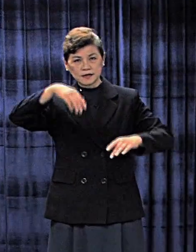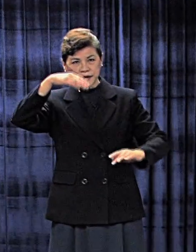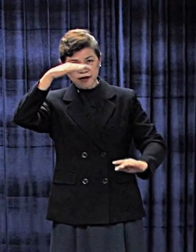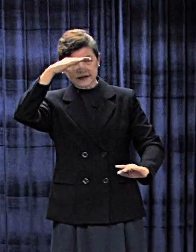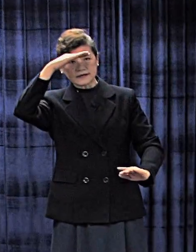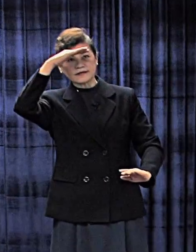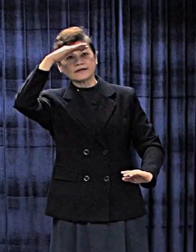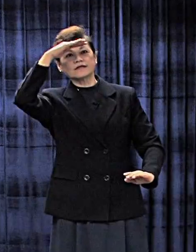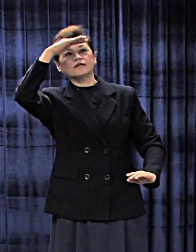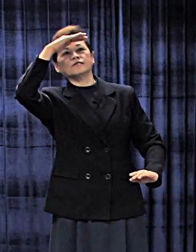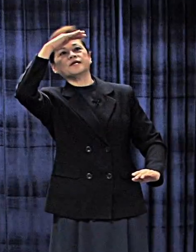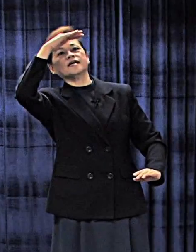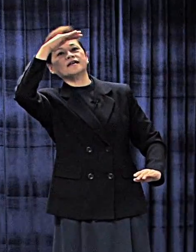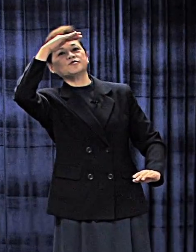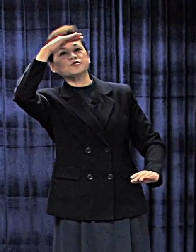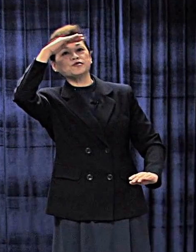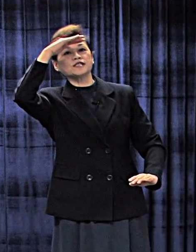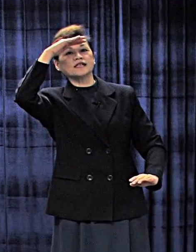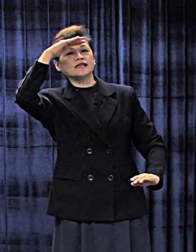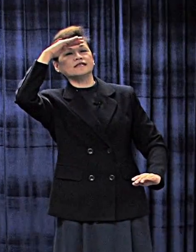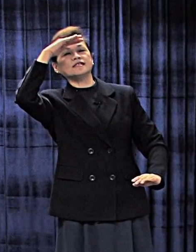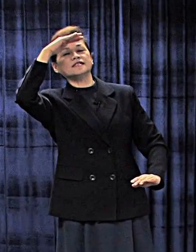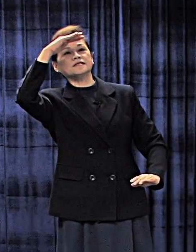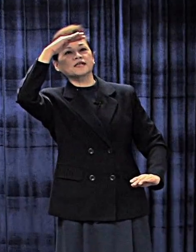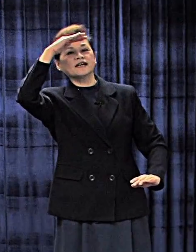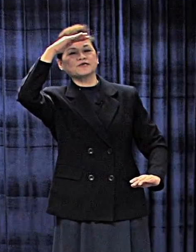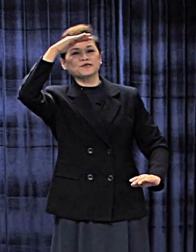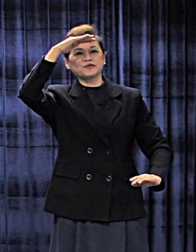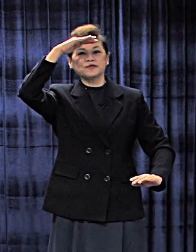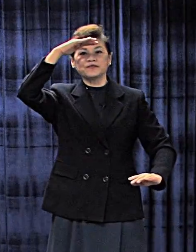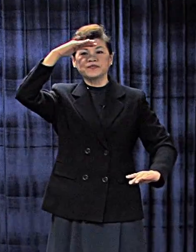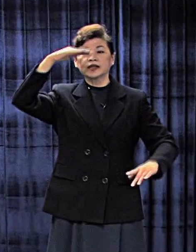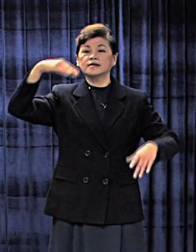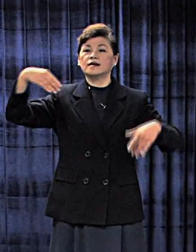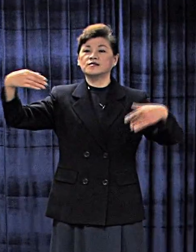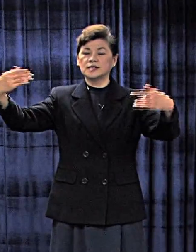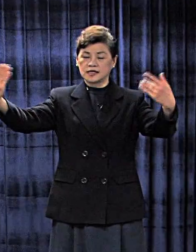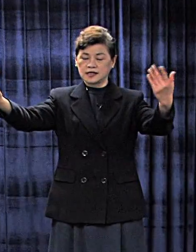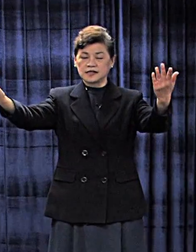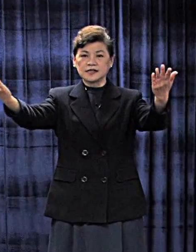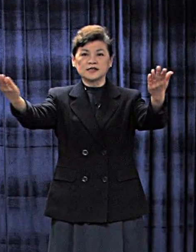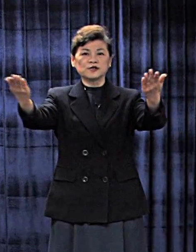盼，看出去，在眼前这边看出去，然后也是一个重复